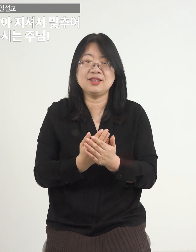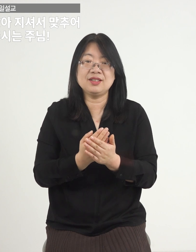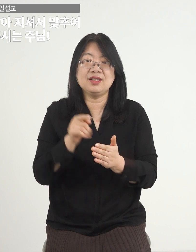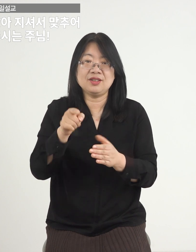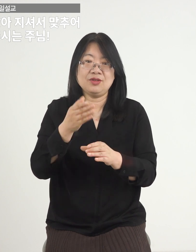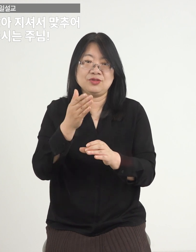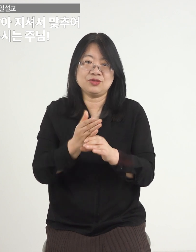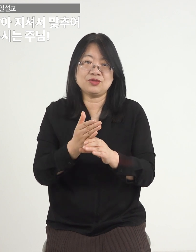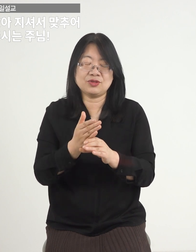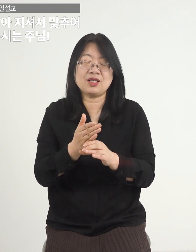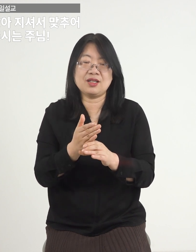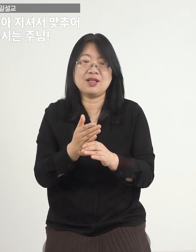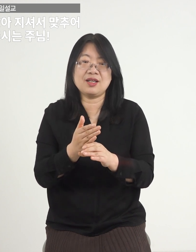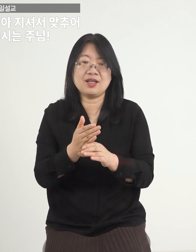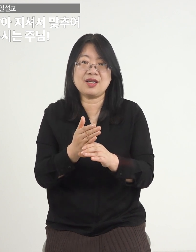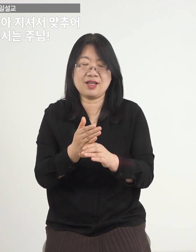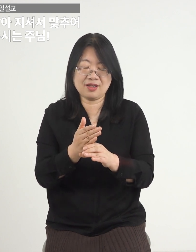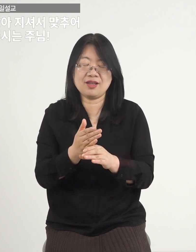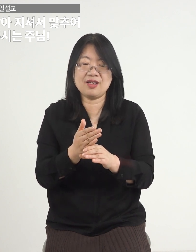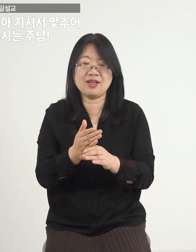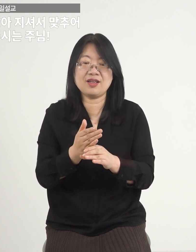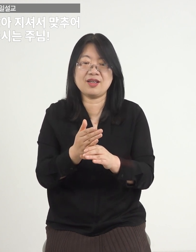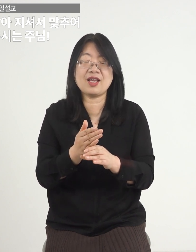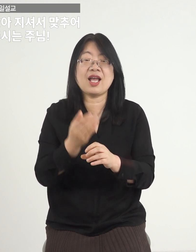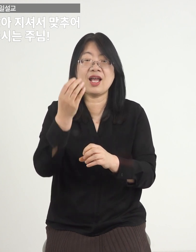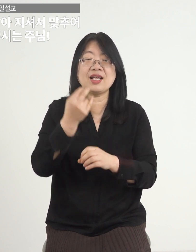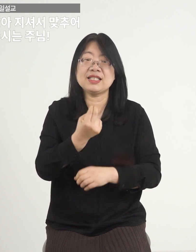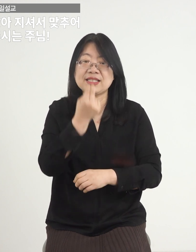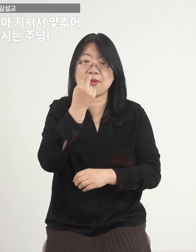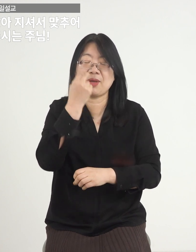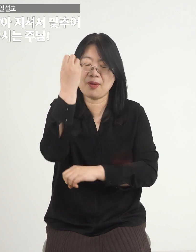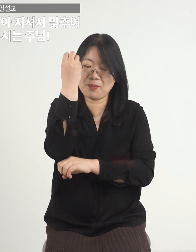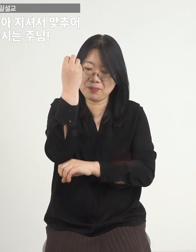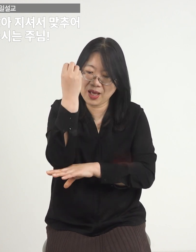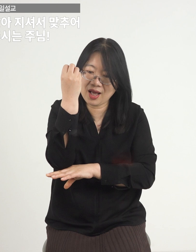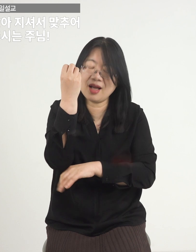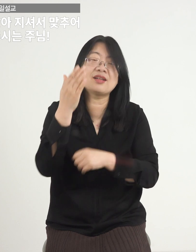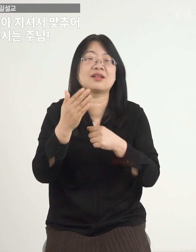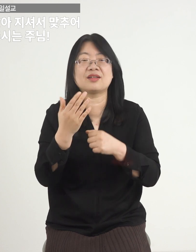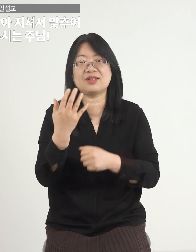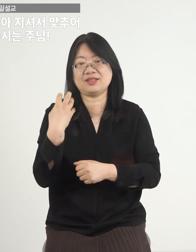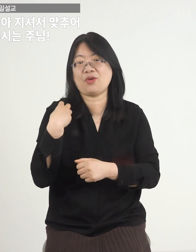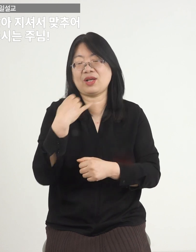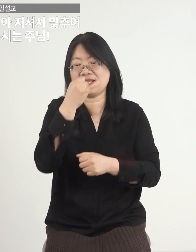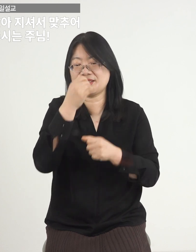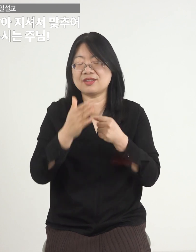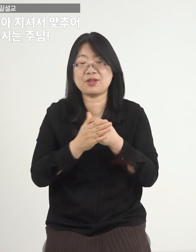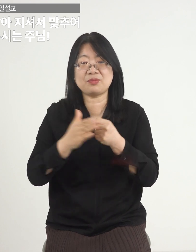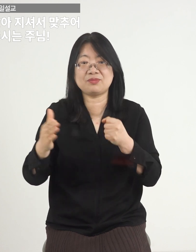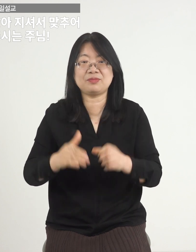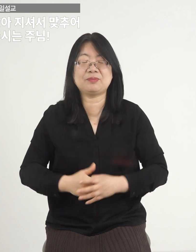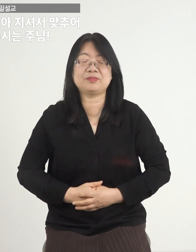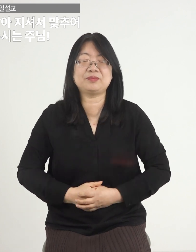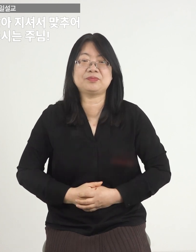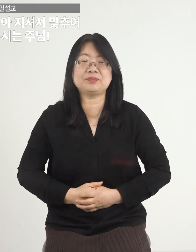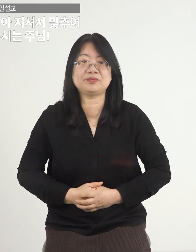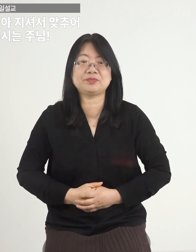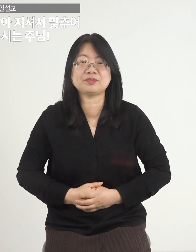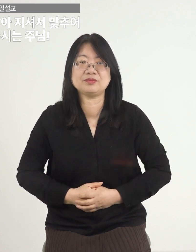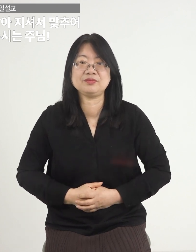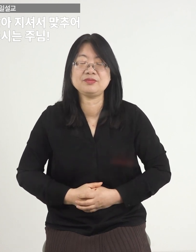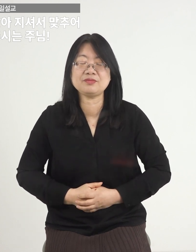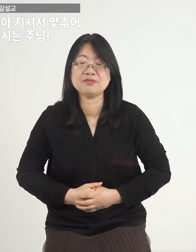것들을 맞닿아지면 살려내는 생명의 기본입니다. 그렇죠, 여러분? 그래서